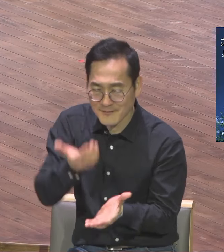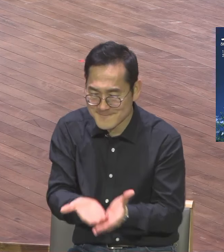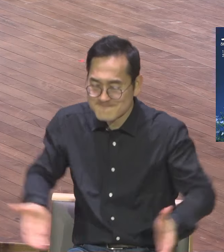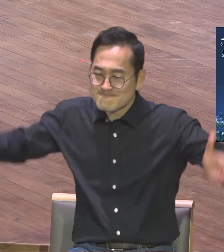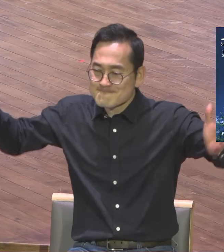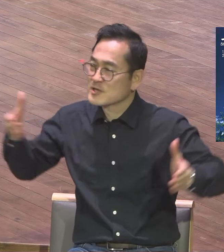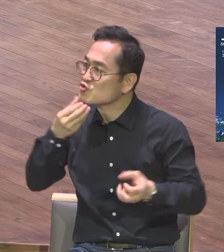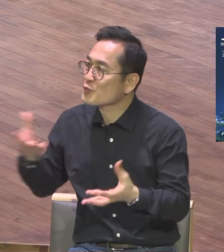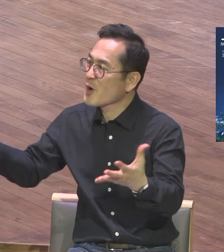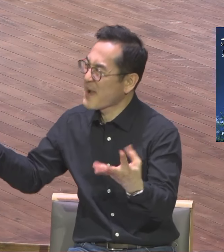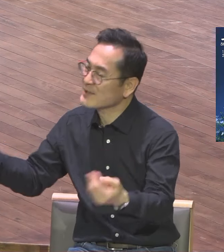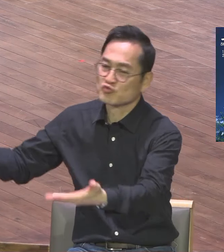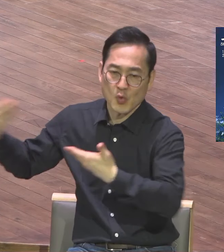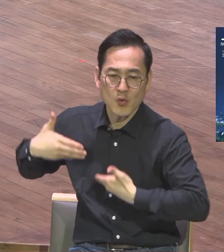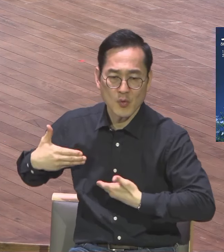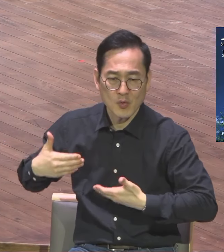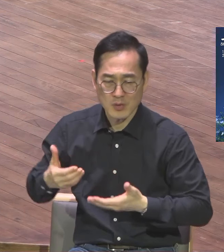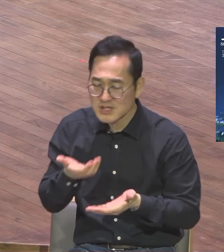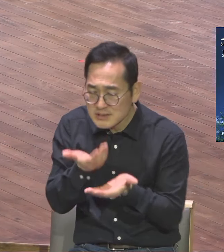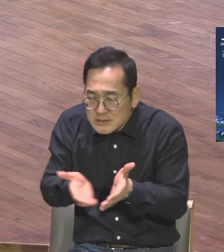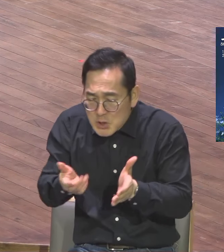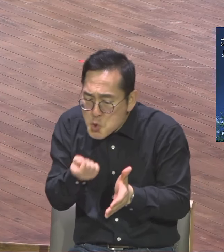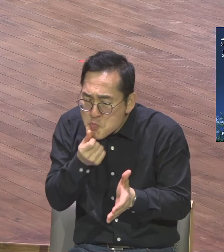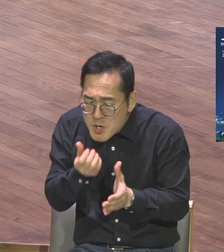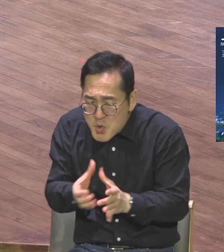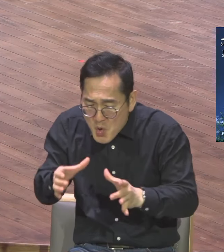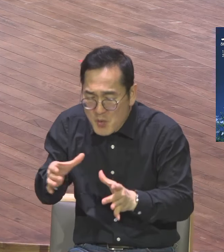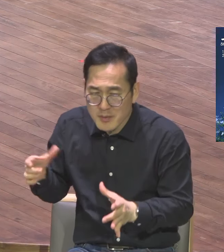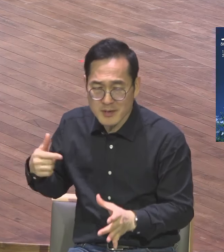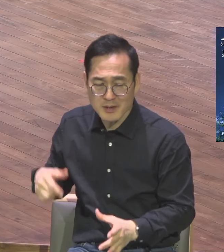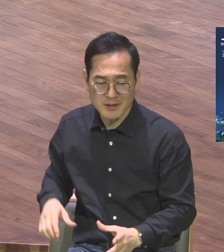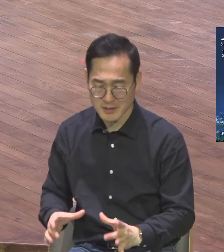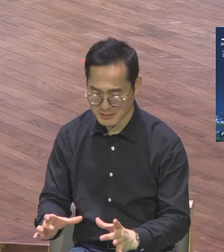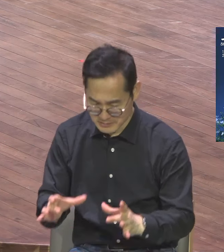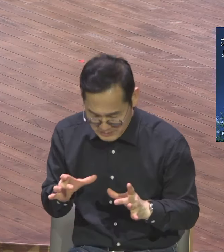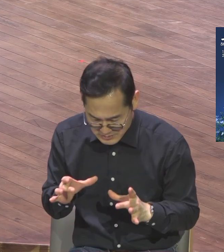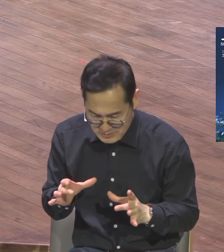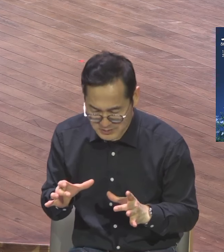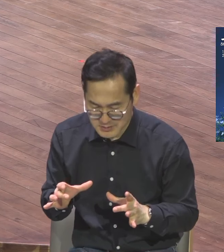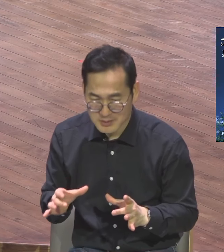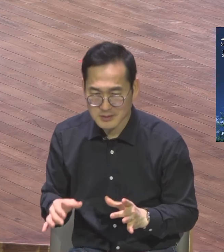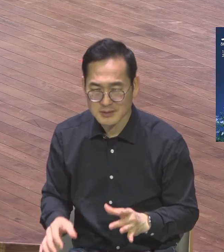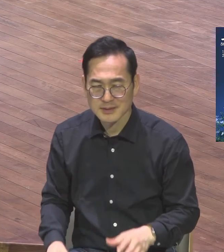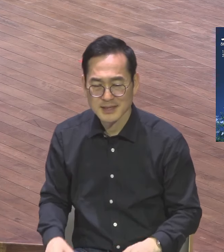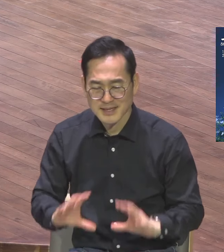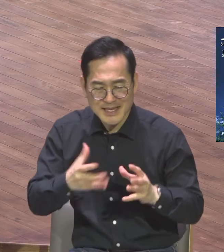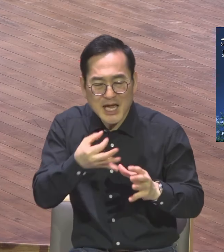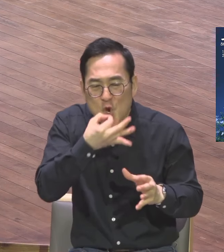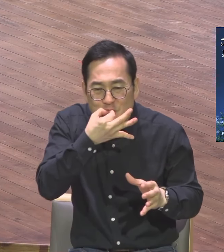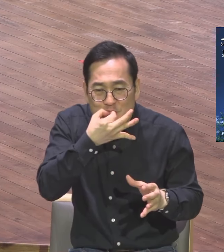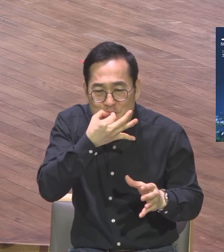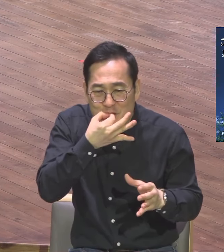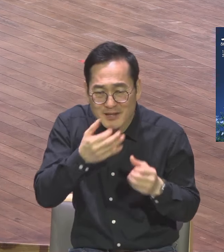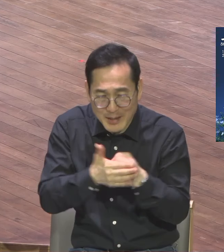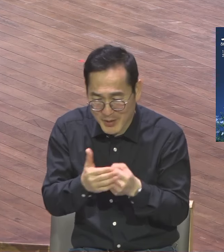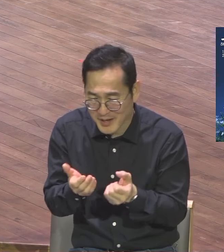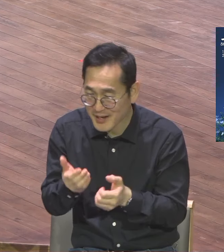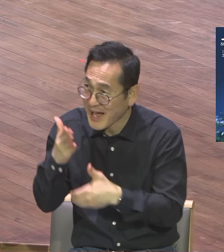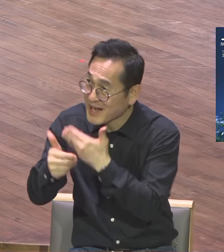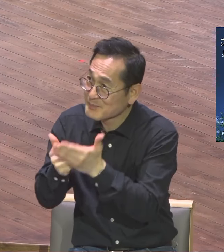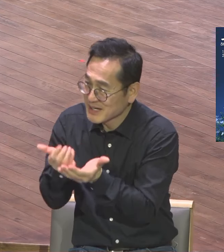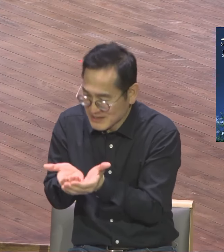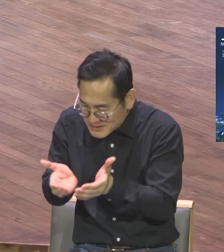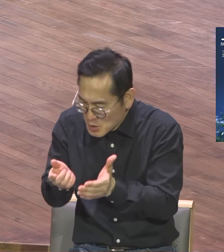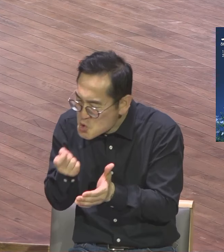실제적으로 감사하면서 풍성하게 살 수 있는데 맨날 모질해. 왜? 욕심이 많아서. 세상 욕심이 많아서. 가져도